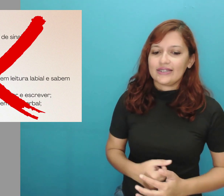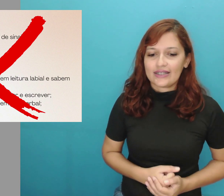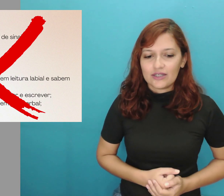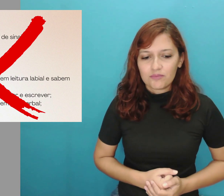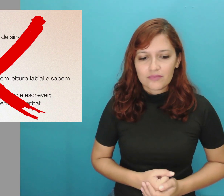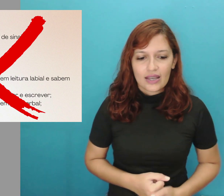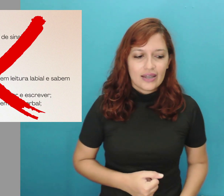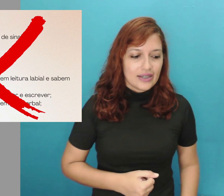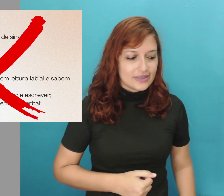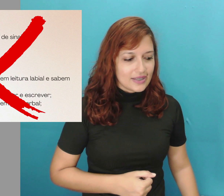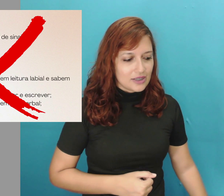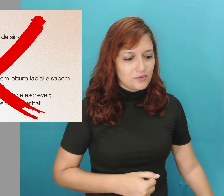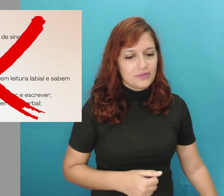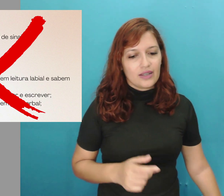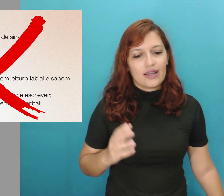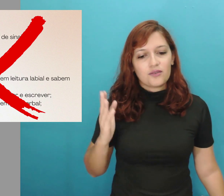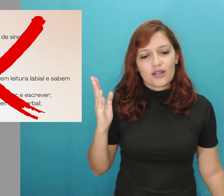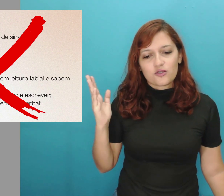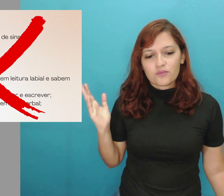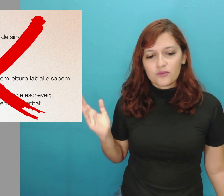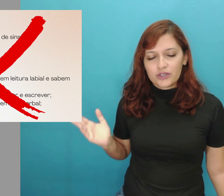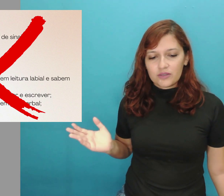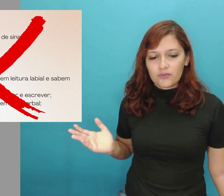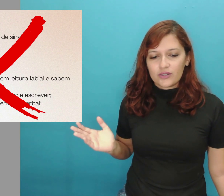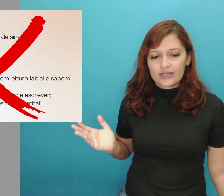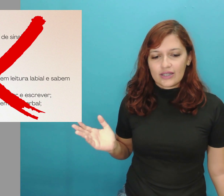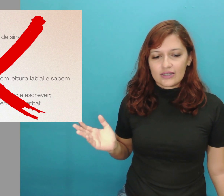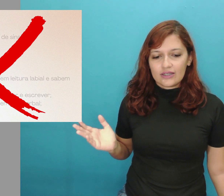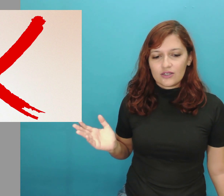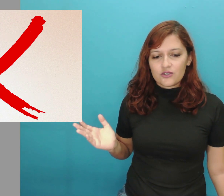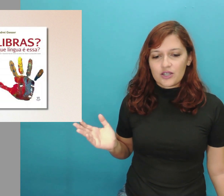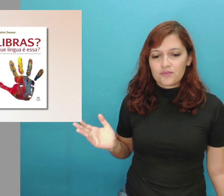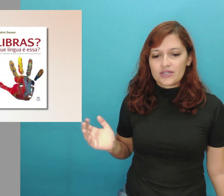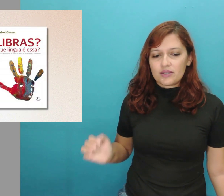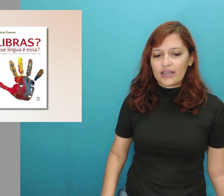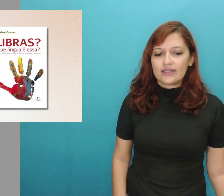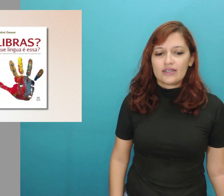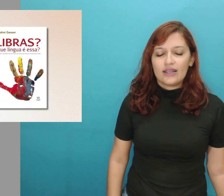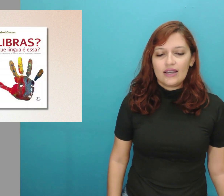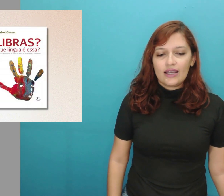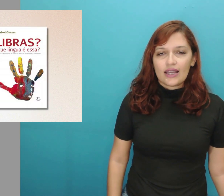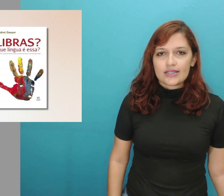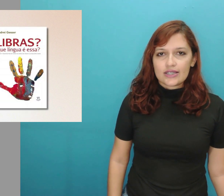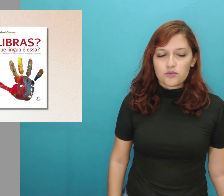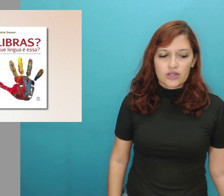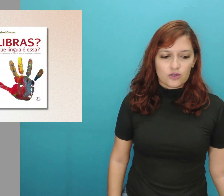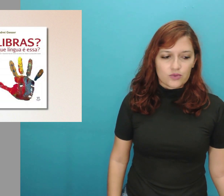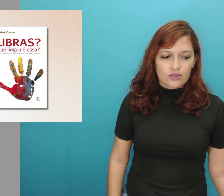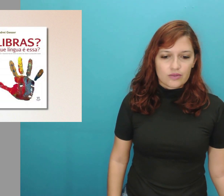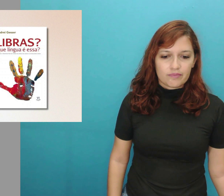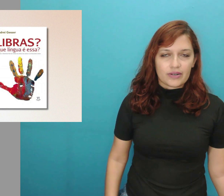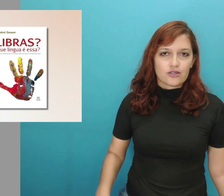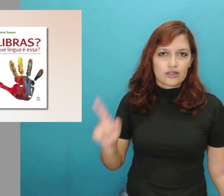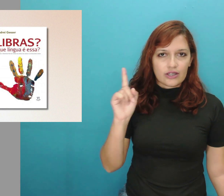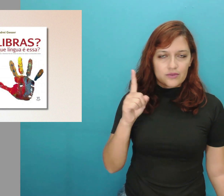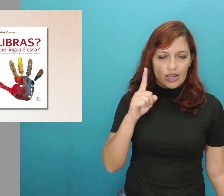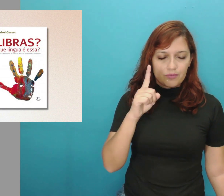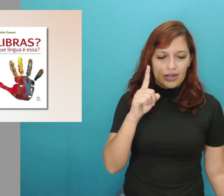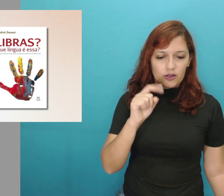né? Então, eu acho muito importante nós termos em mente esses mitos, para a gente não sair por aí